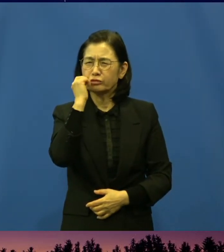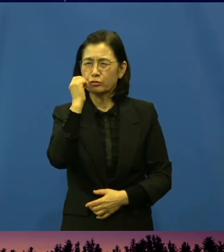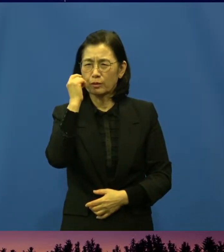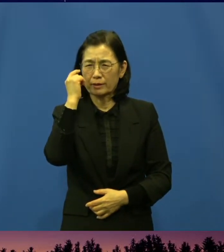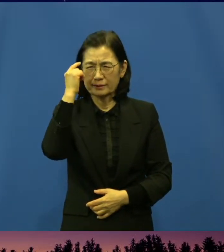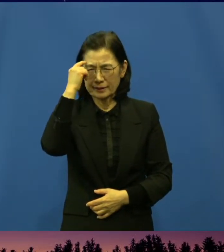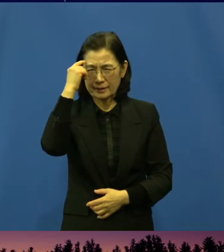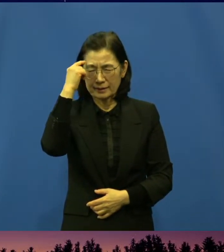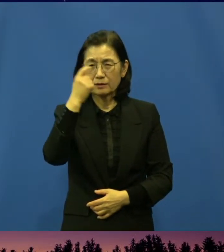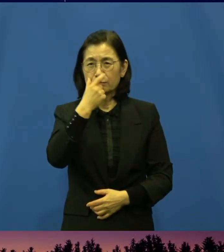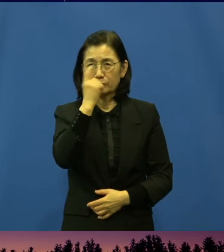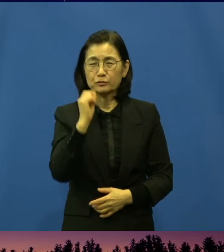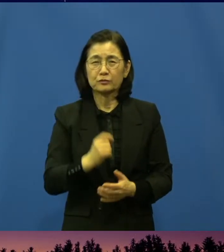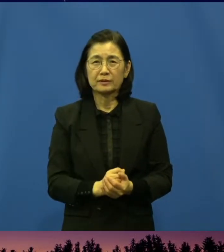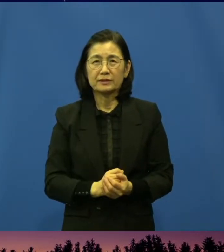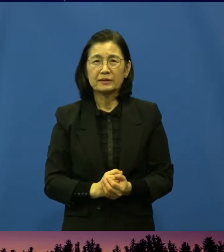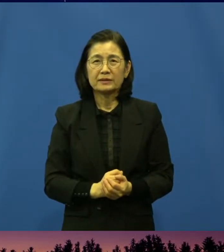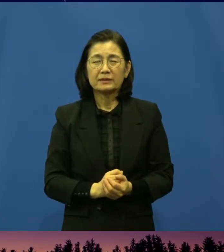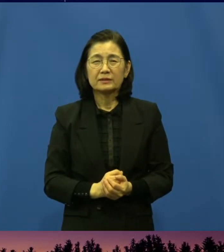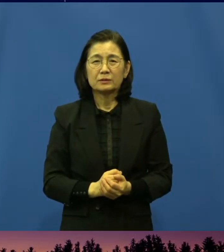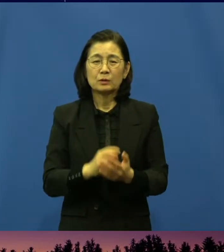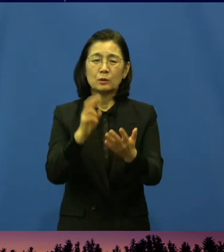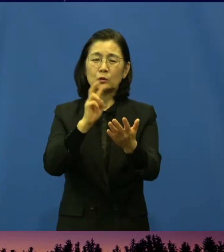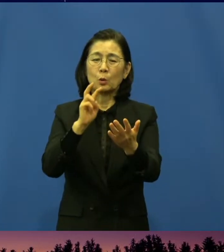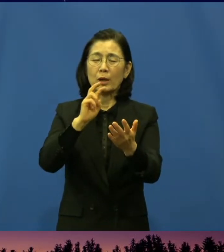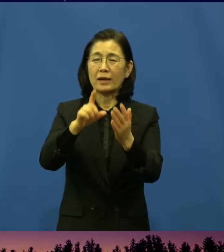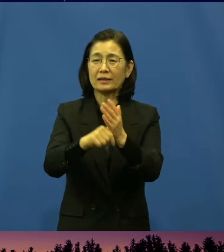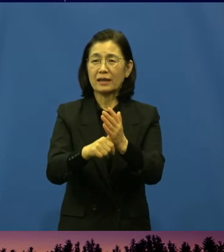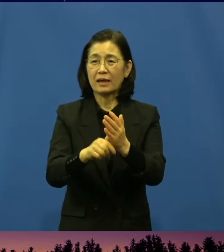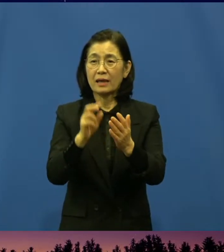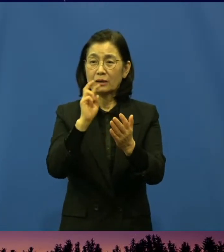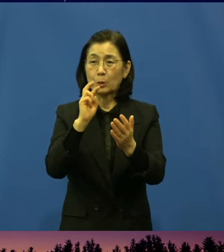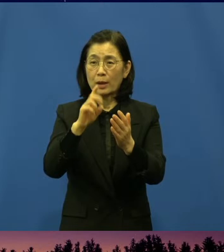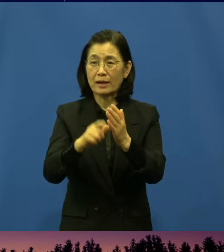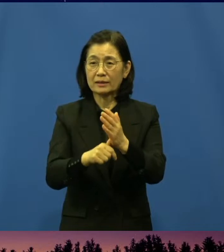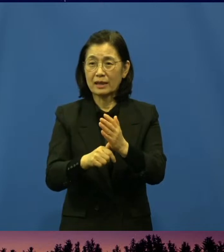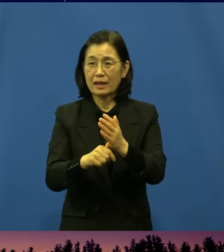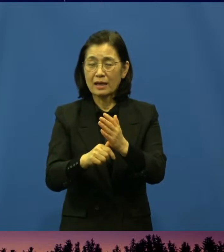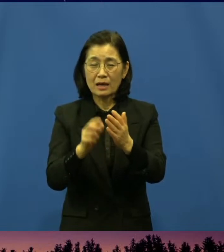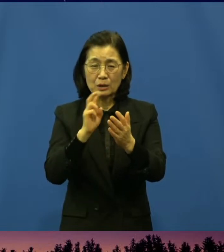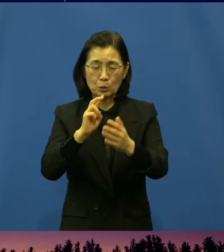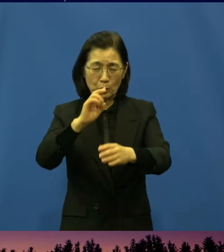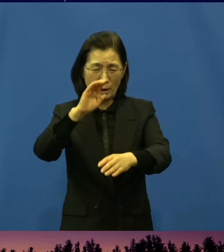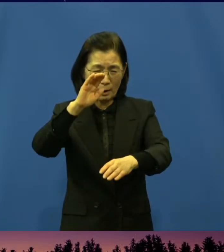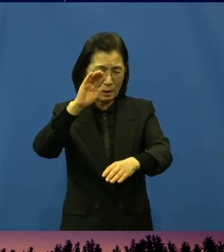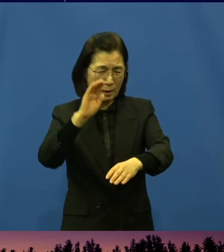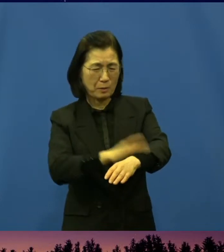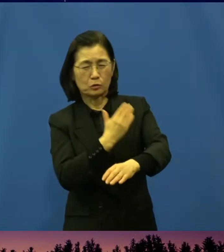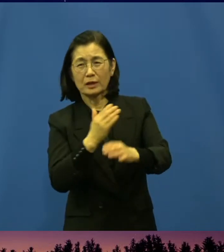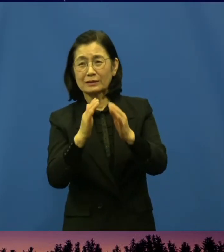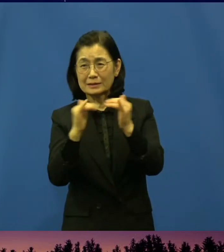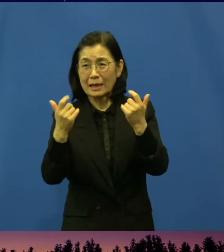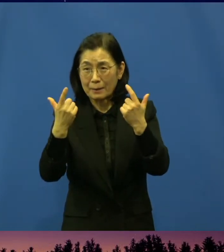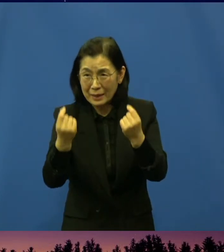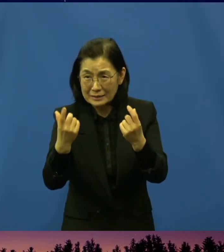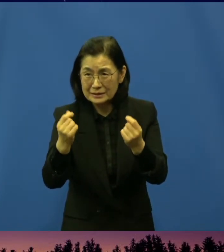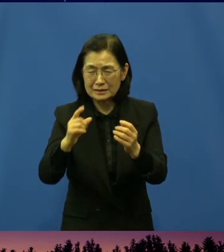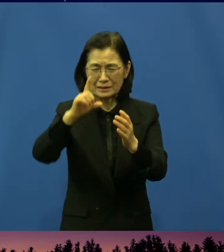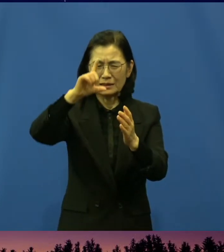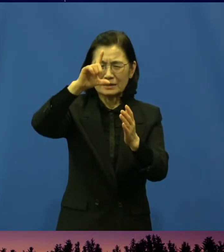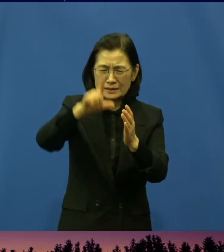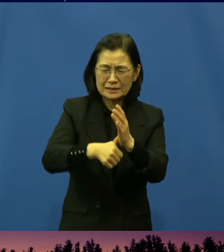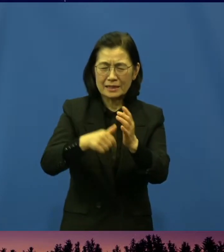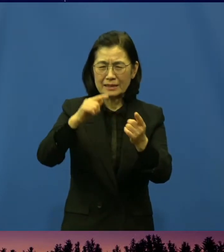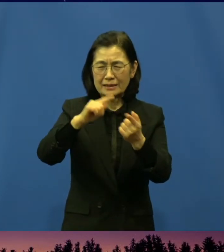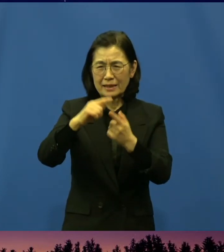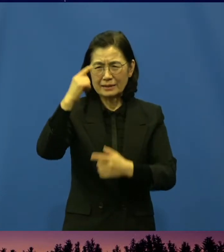시간적 엄치도 있습니다. 네. 자, 시편을 보면 이제 모세의 경우가 시간에 대한 인식이